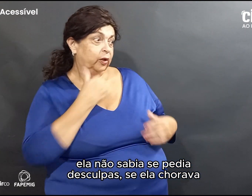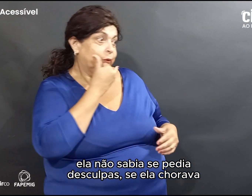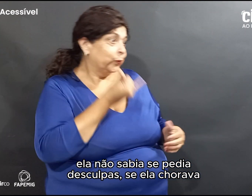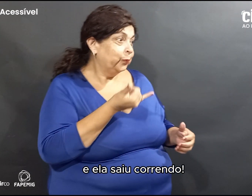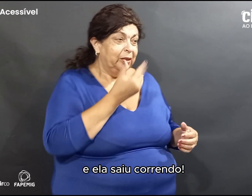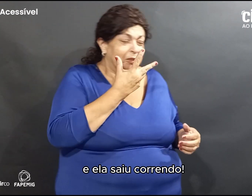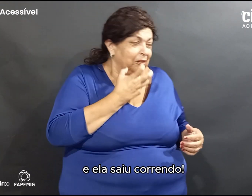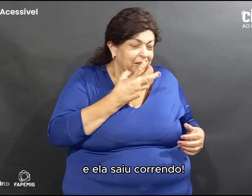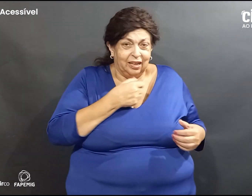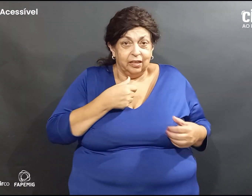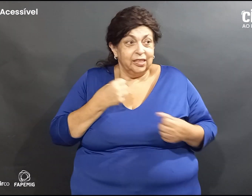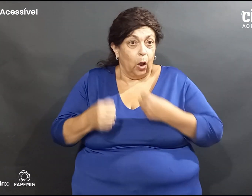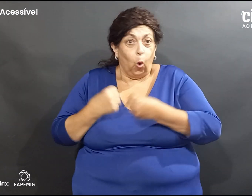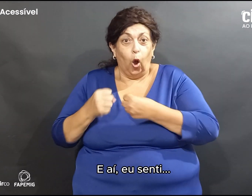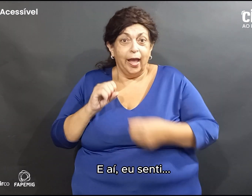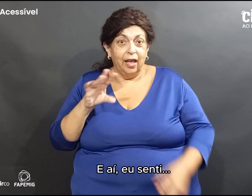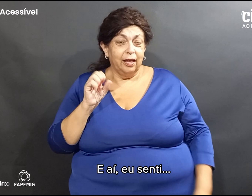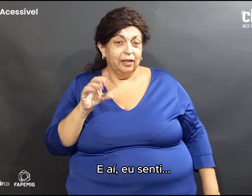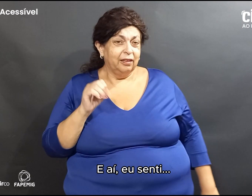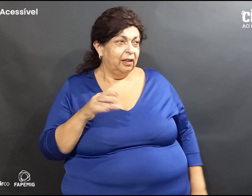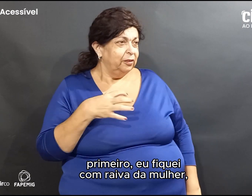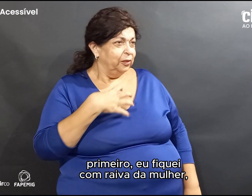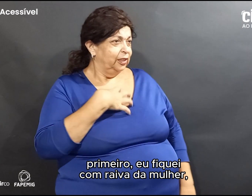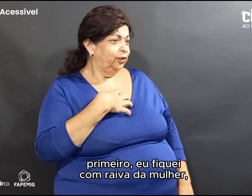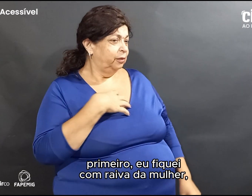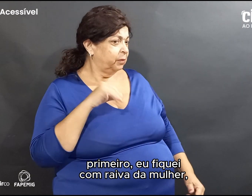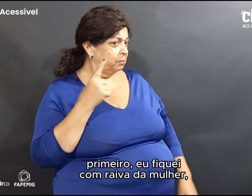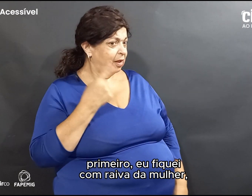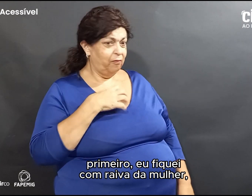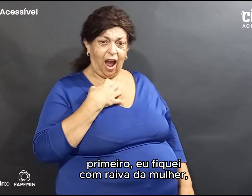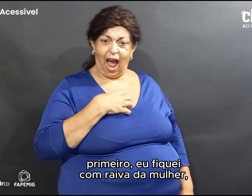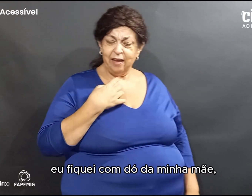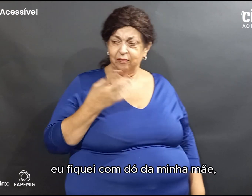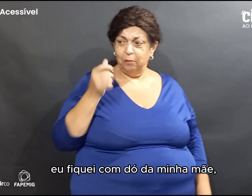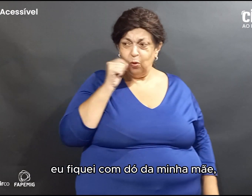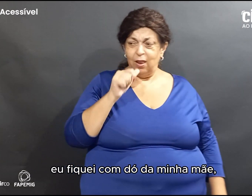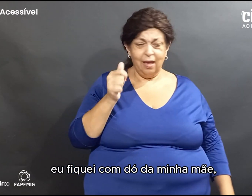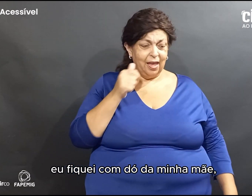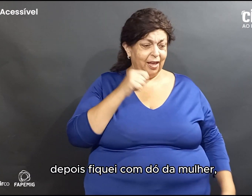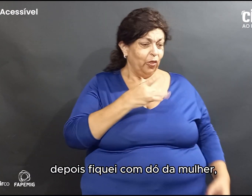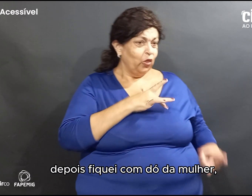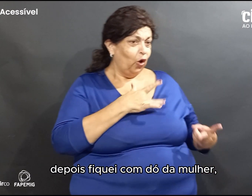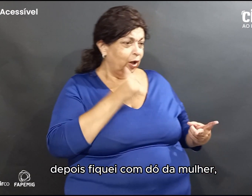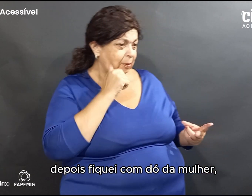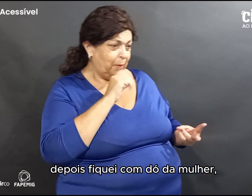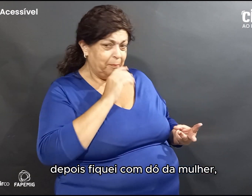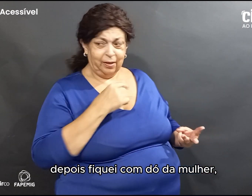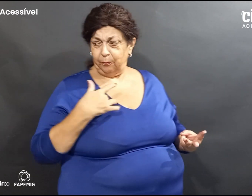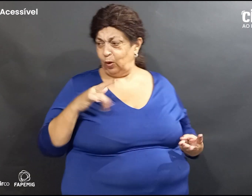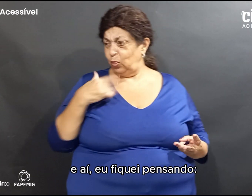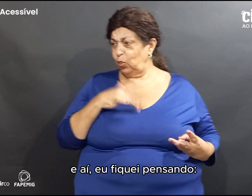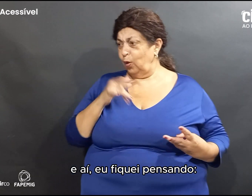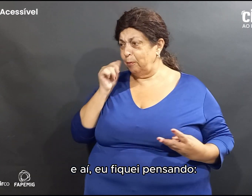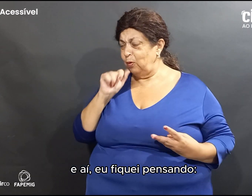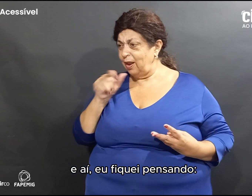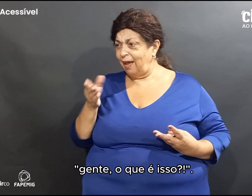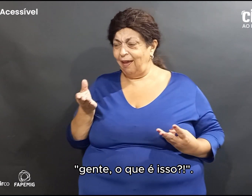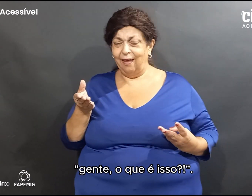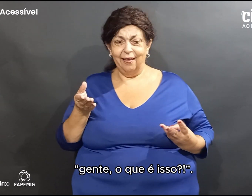chorava e ela saiu correndo. E aí eu senti, primeiro, eu fiquei com raiva da mulher, eu fiquei com dó da minha mãe, depois eu fiquei com dó da mulher. E aí eu fiquei pensando, gente,